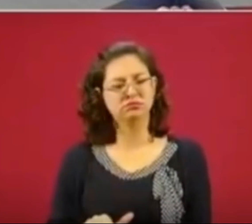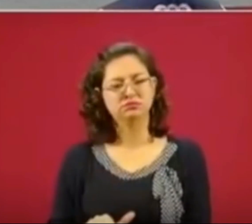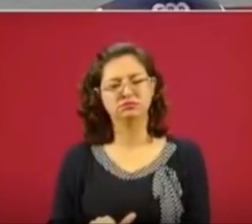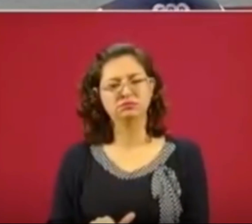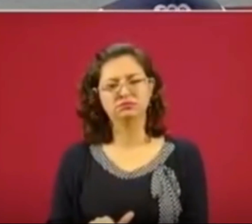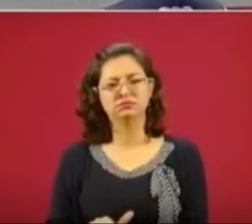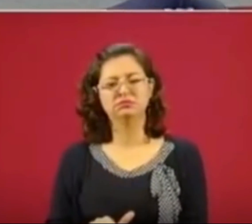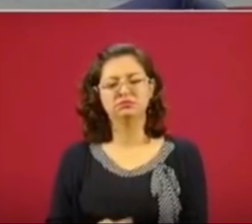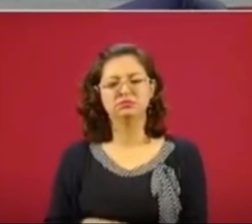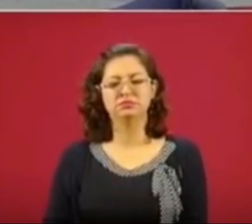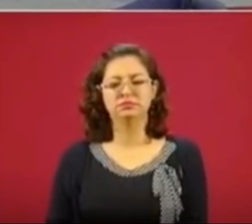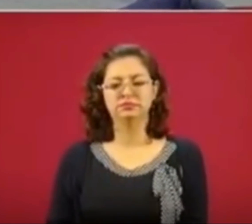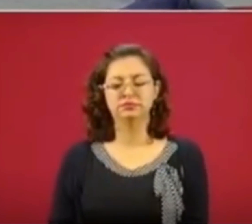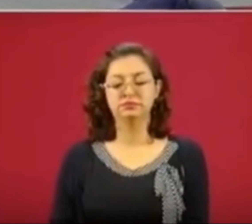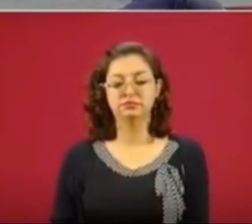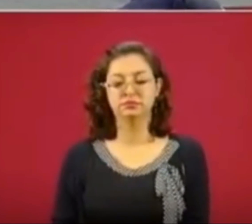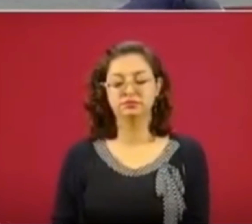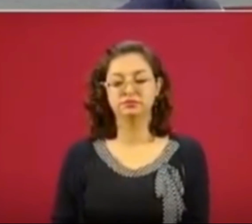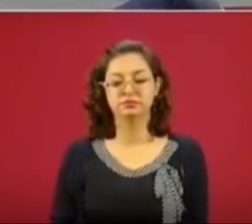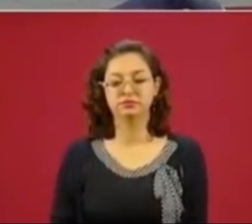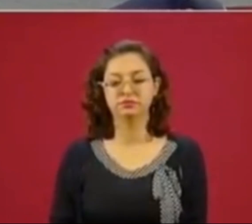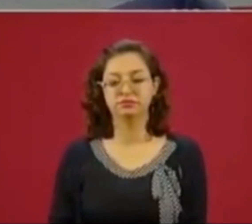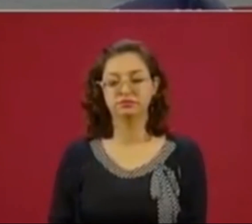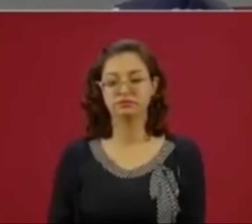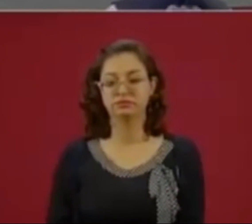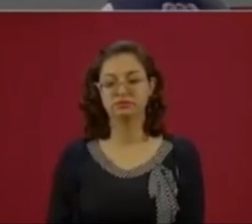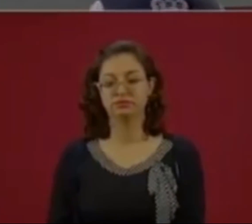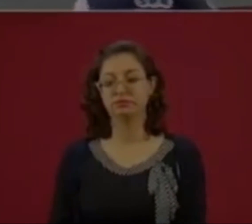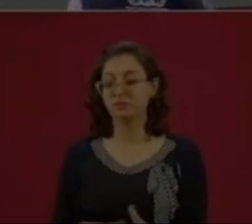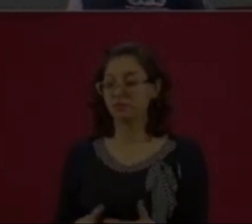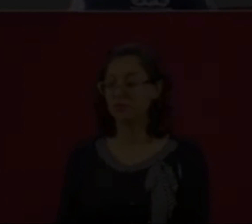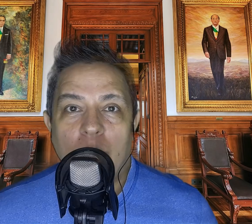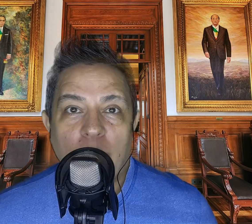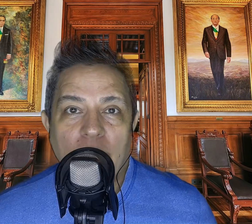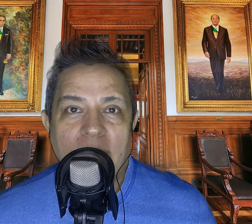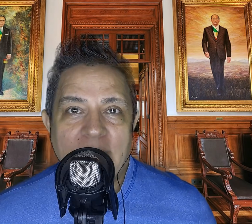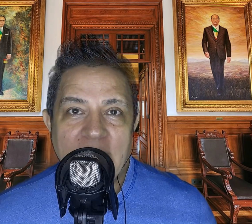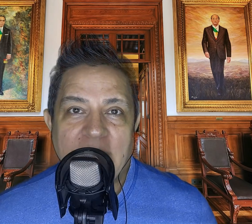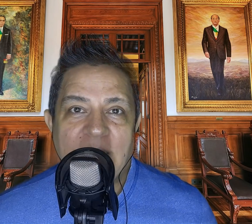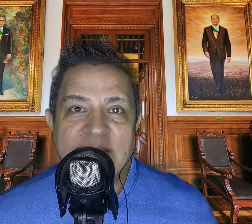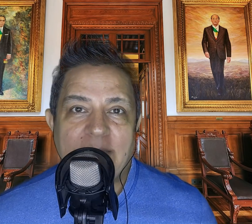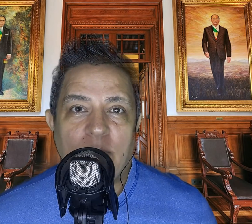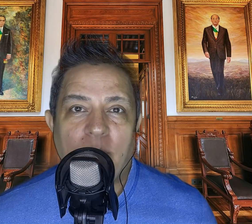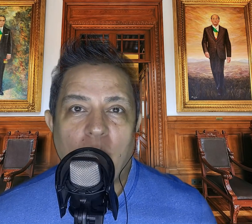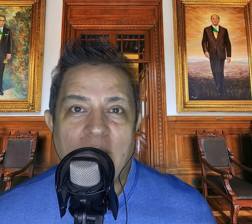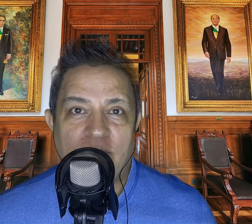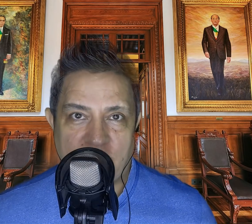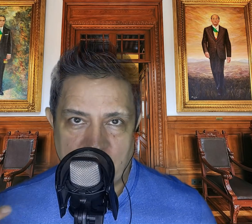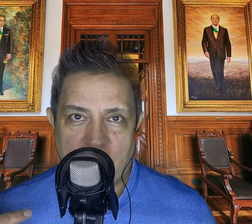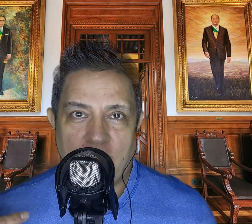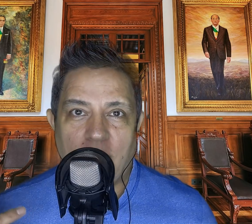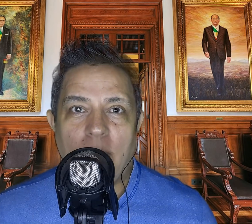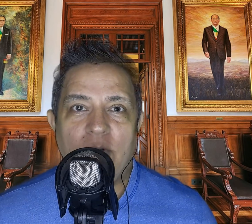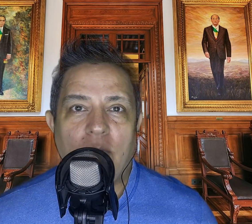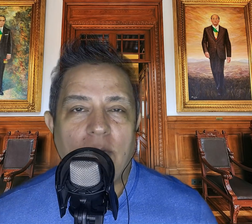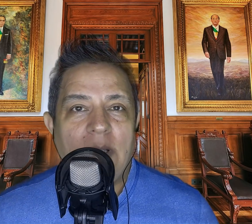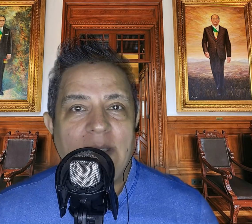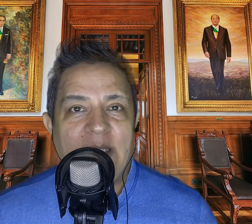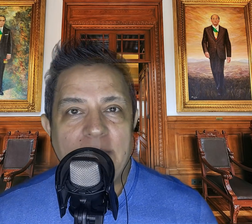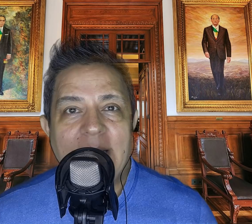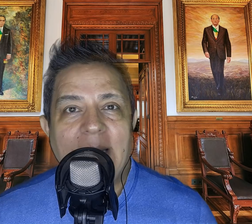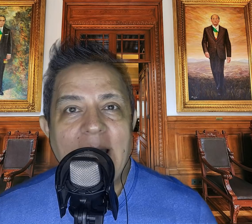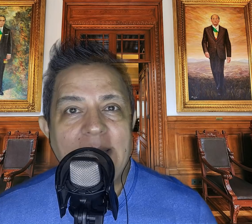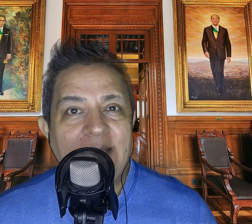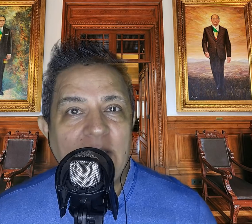de que se terminara con privilegios bueno creí que ya estaban un poco hartos como yo